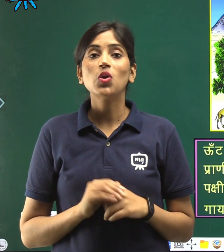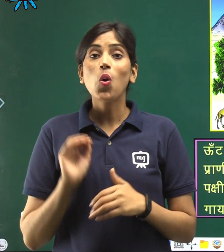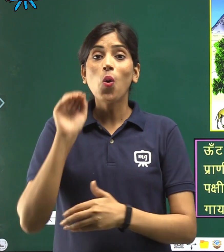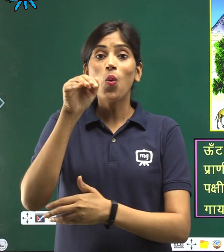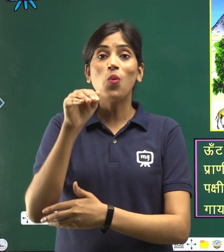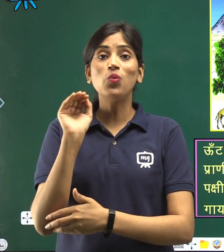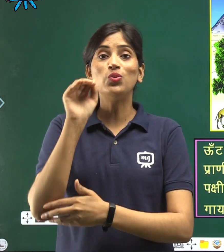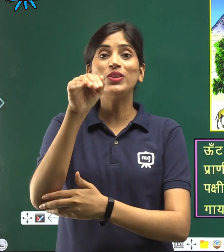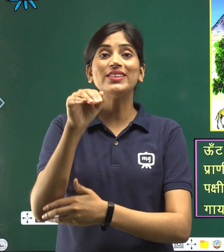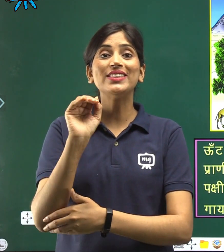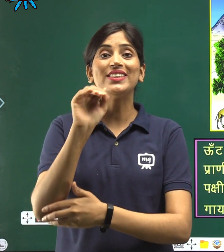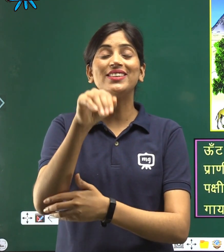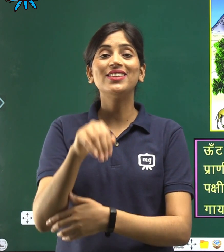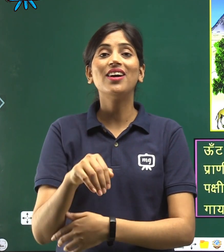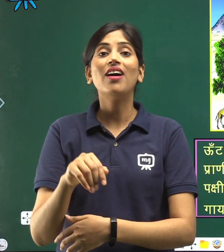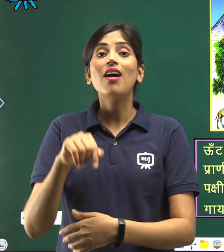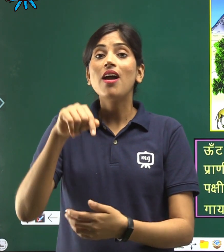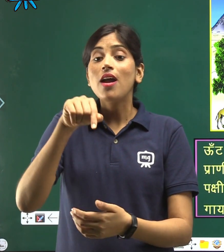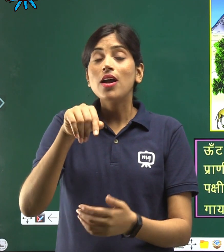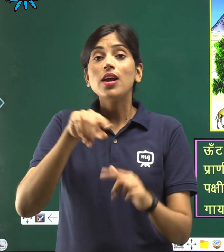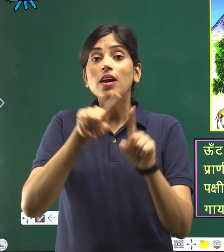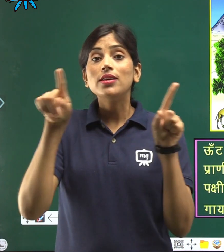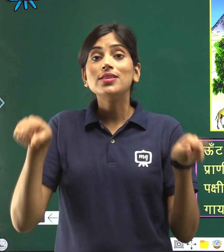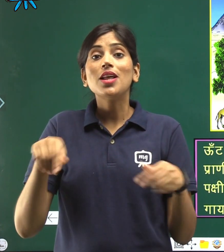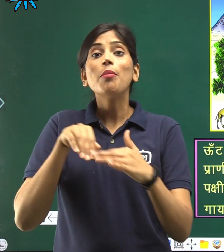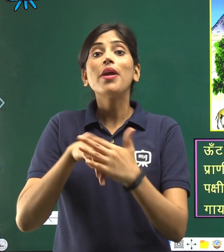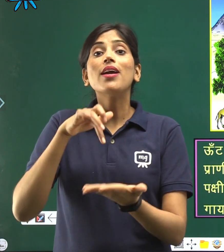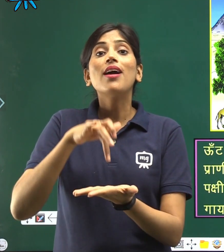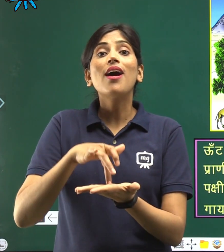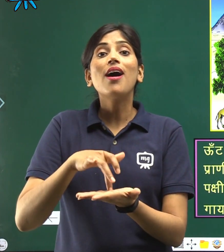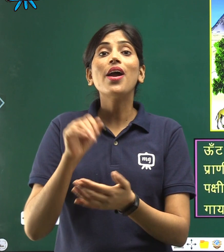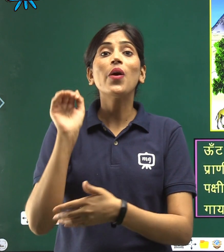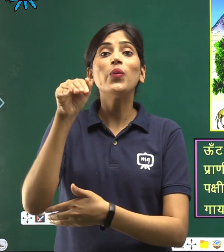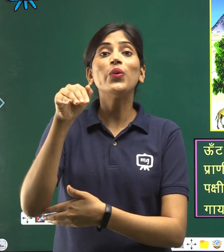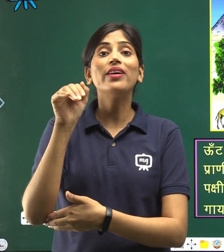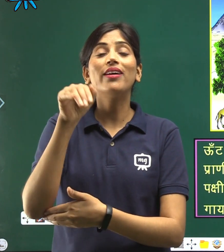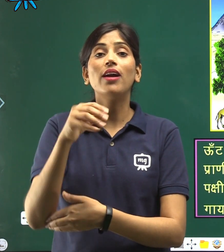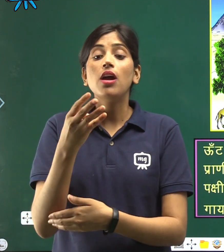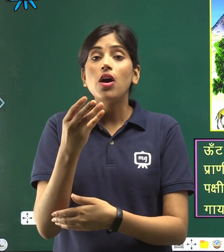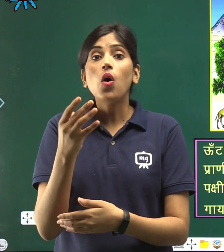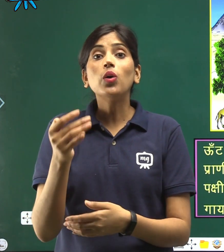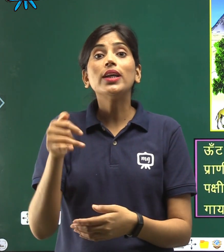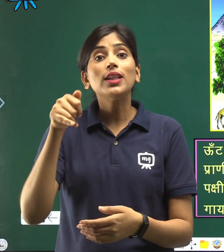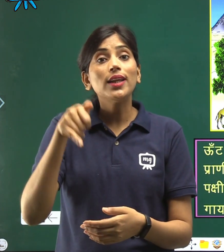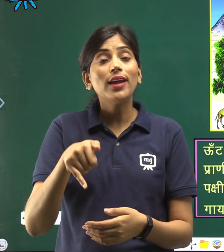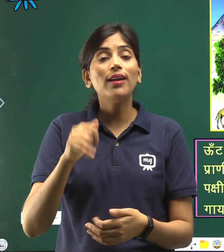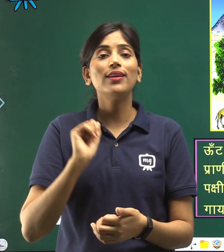ऊंट, इसमें कहाँ है बच्चों ऊंट और कितने